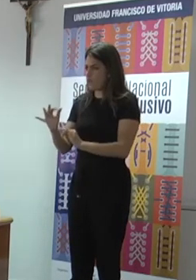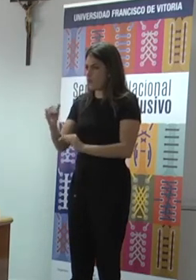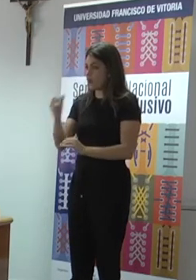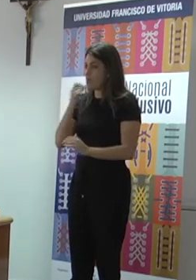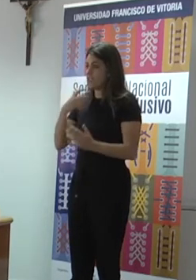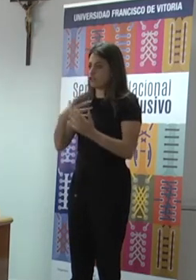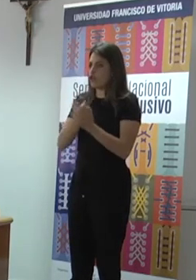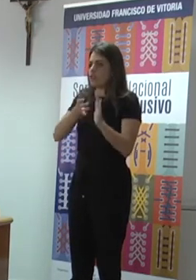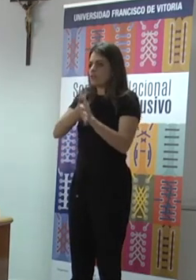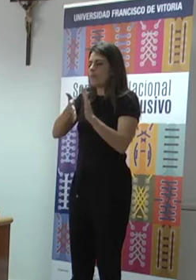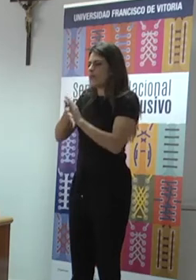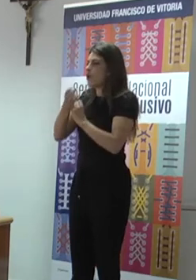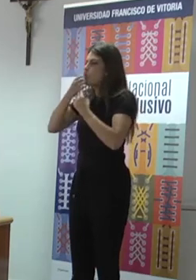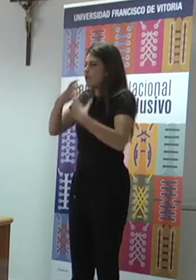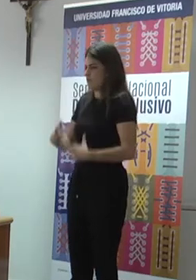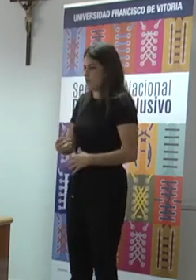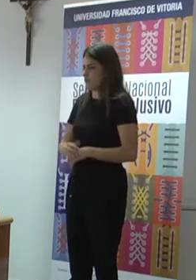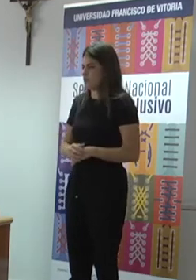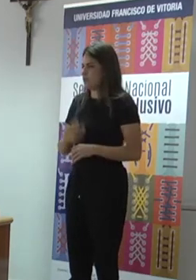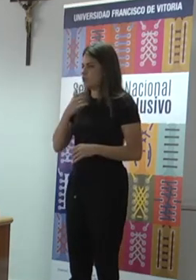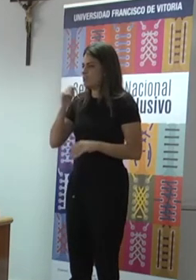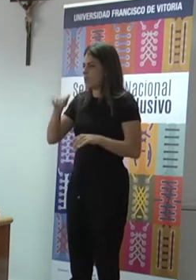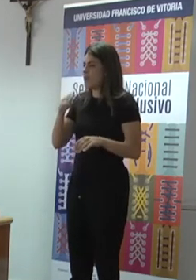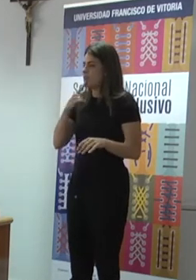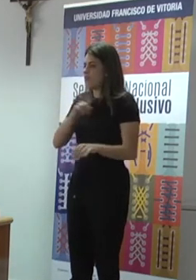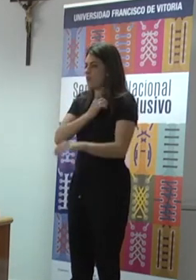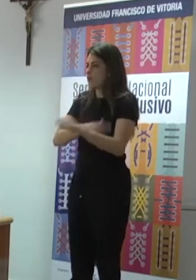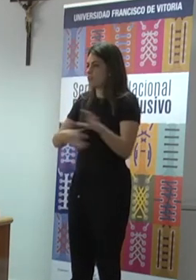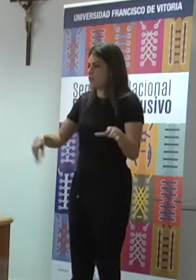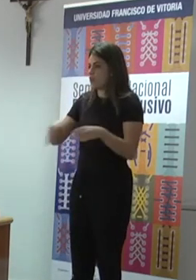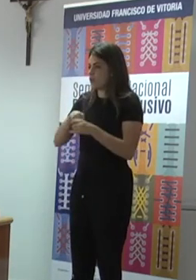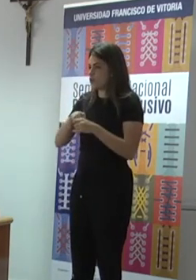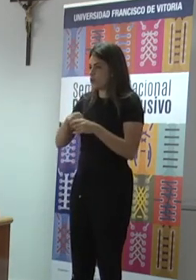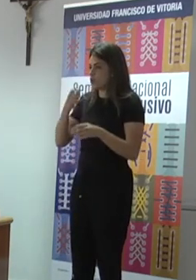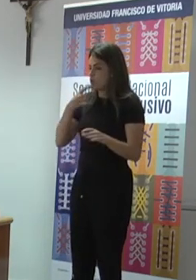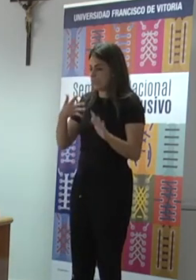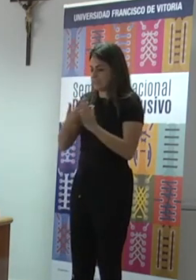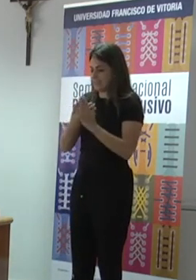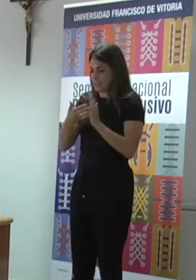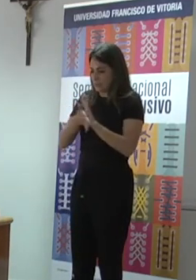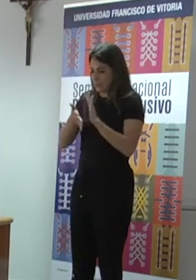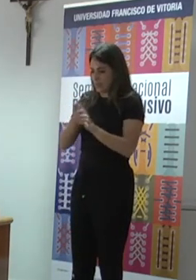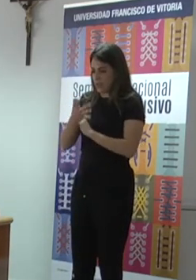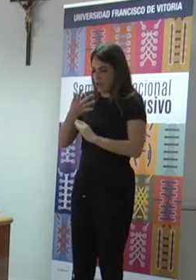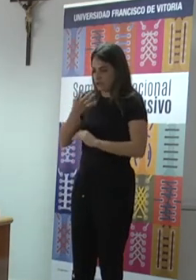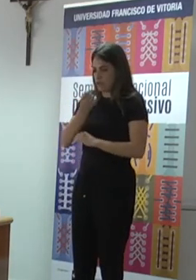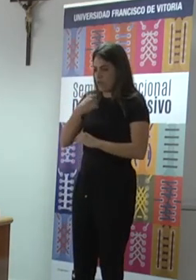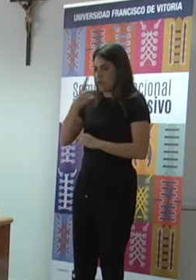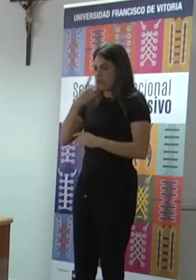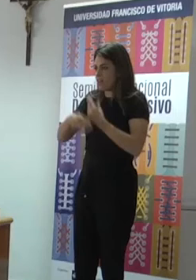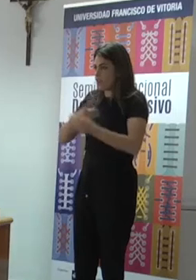que la cátedra de estudios sobre deporte inclusivo, que te pueden explicar cómo y de qué manera hacerlo. O sea, no es algo que sea una